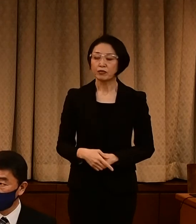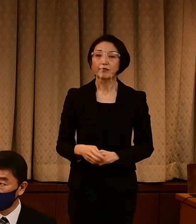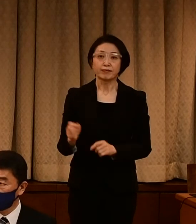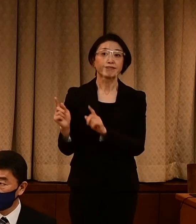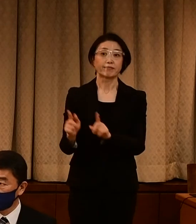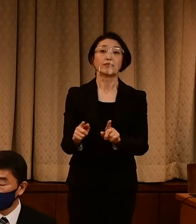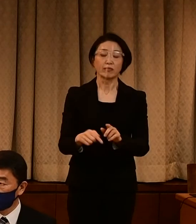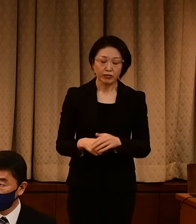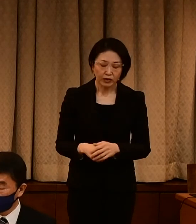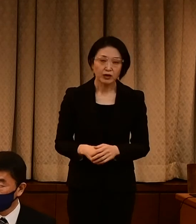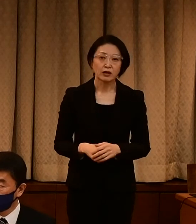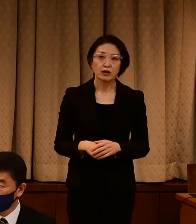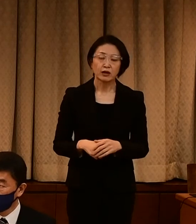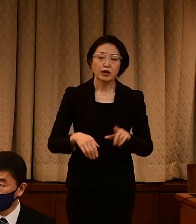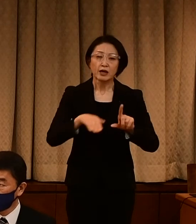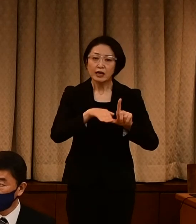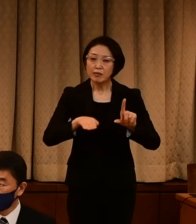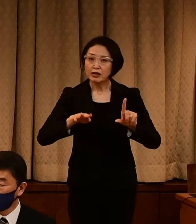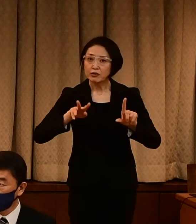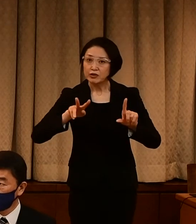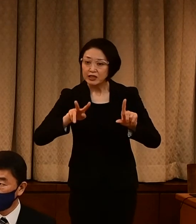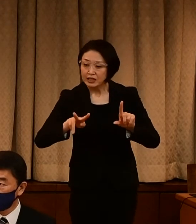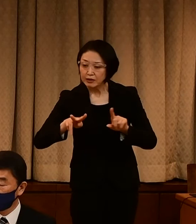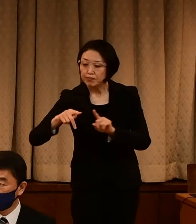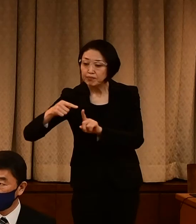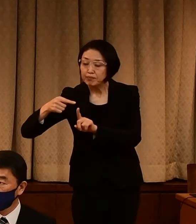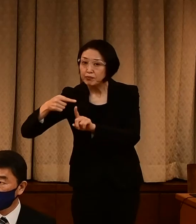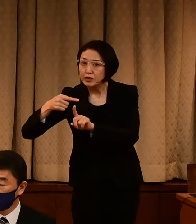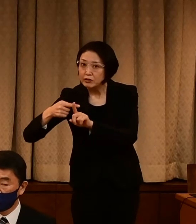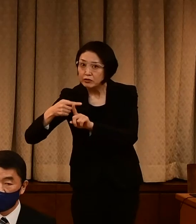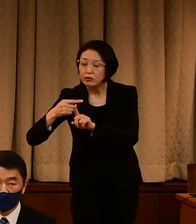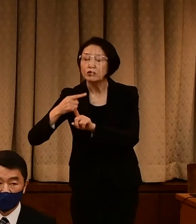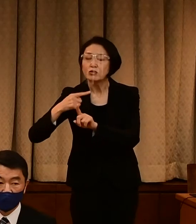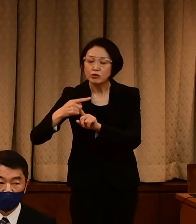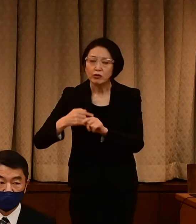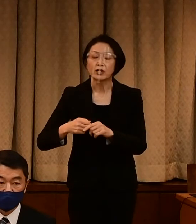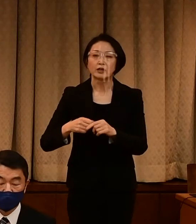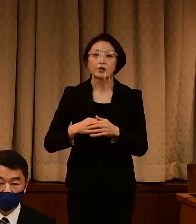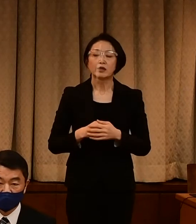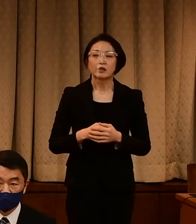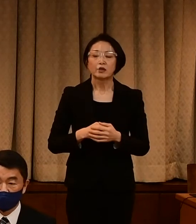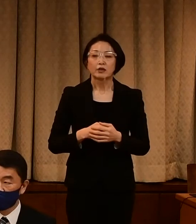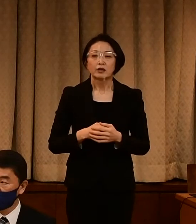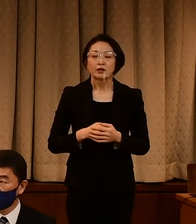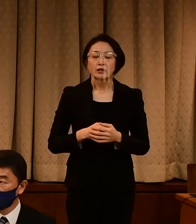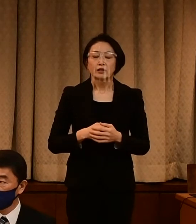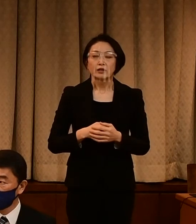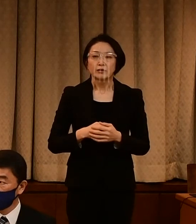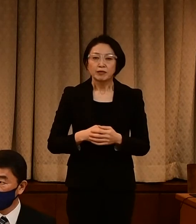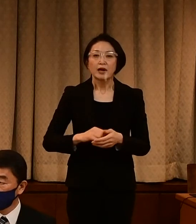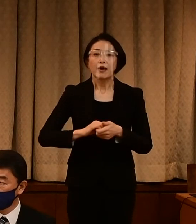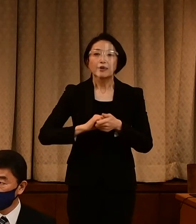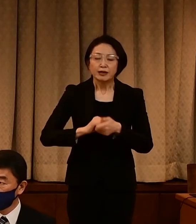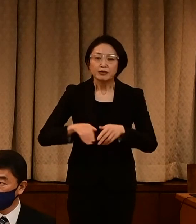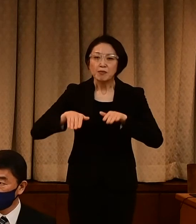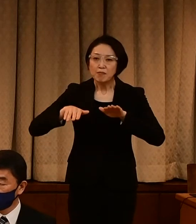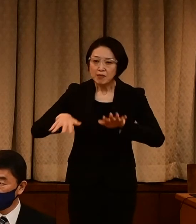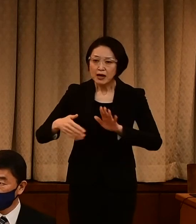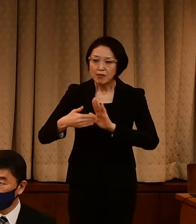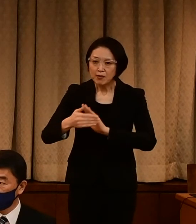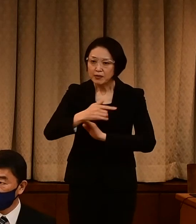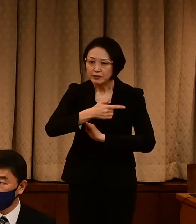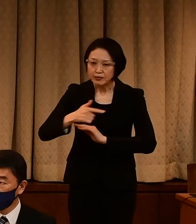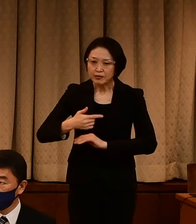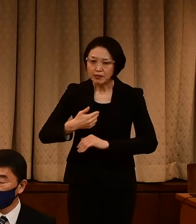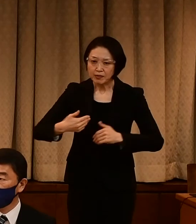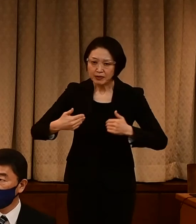置を行うということに国から指示が来ておりまして、レベル2プラスになればですね、必ずしもまん延防止等重点措置しな